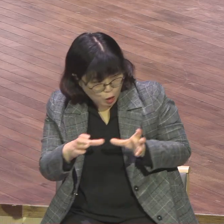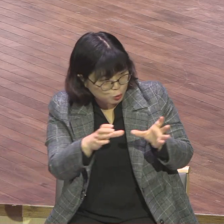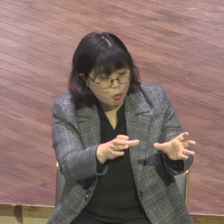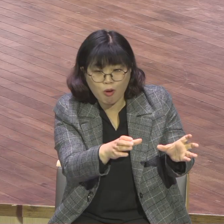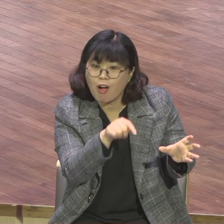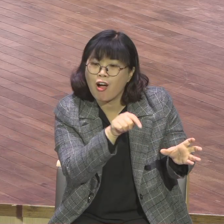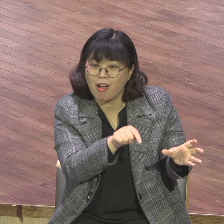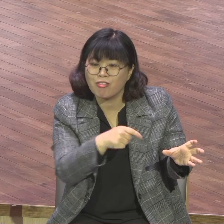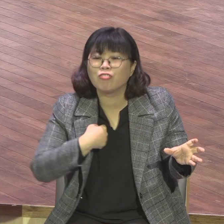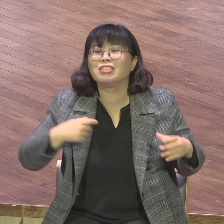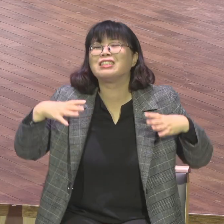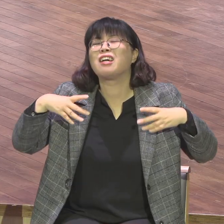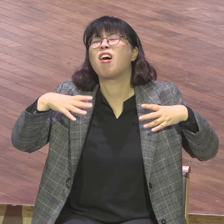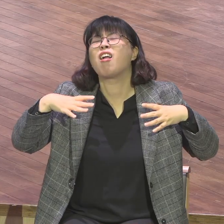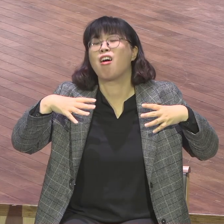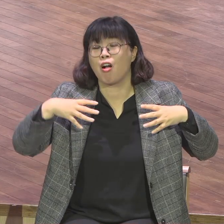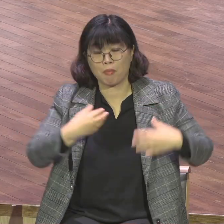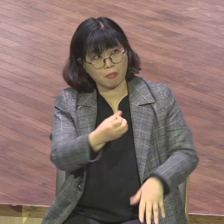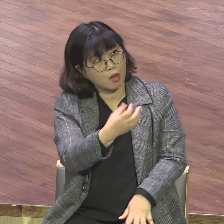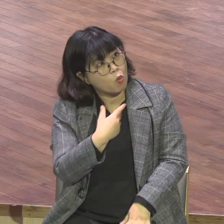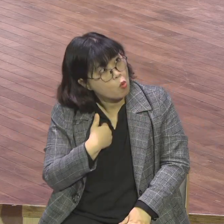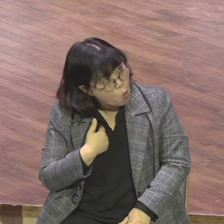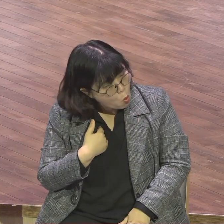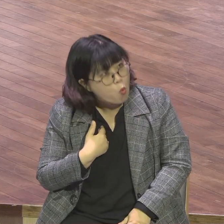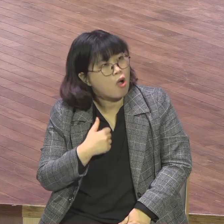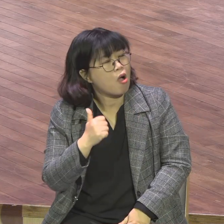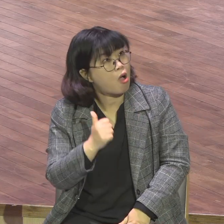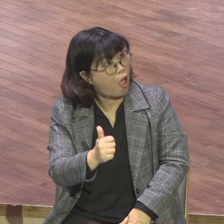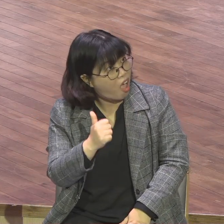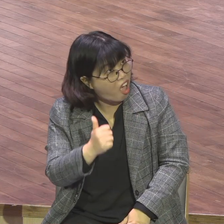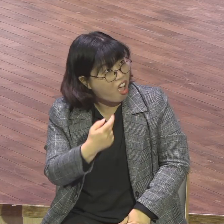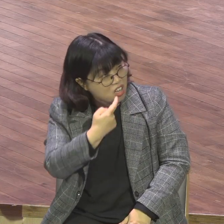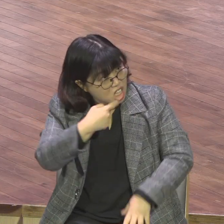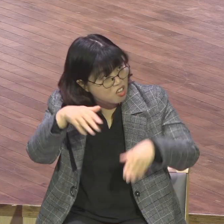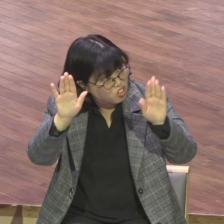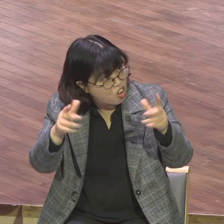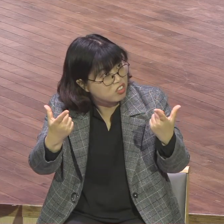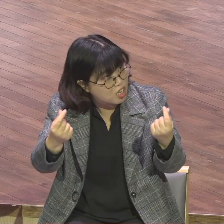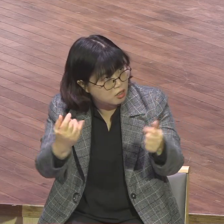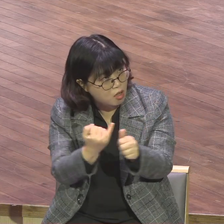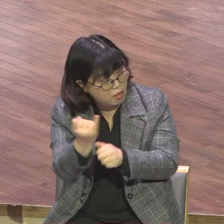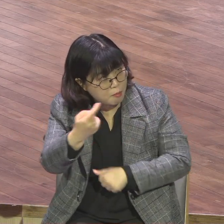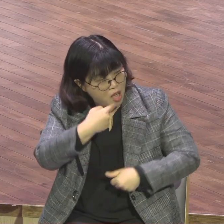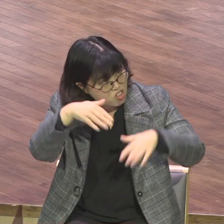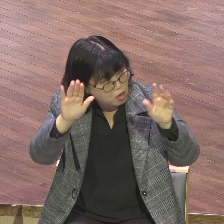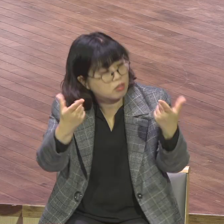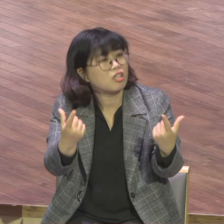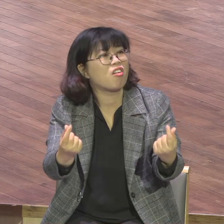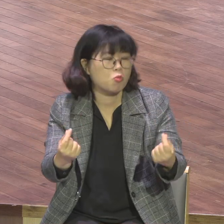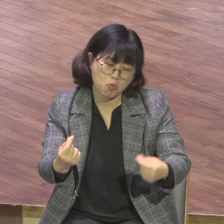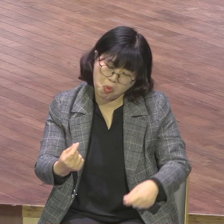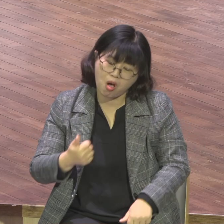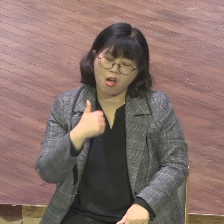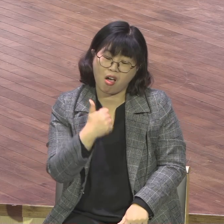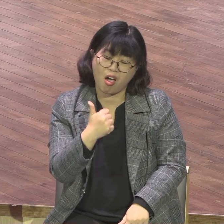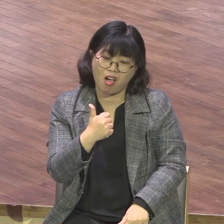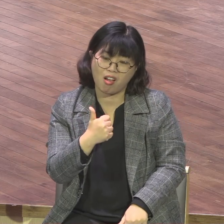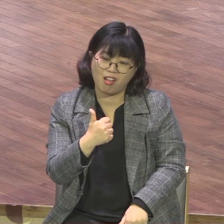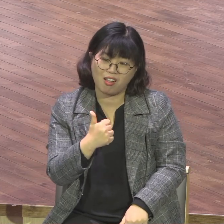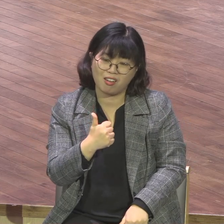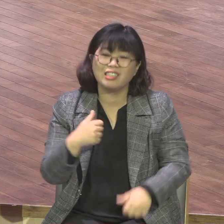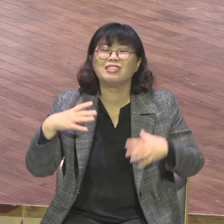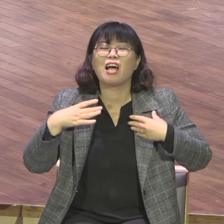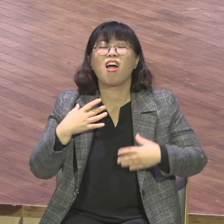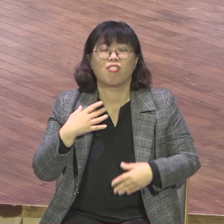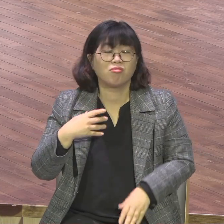아니 불신 가정들도 지혜로운 여자들은 그렇게 해서 남편을 감동시키는데, 아니 어떻게 여러분